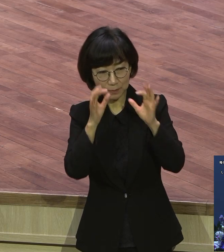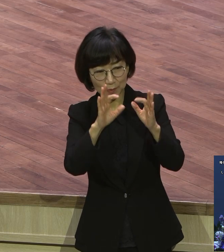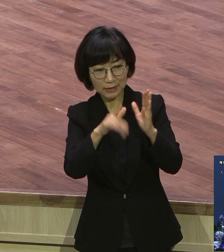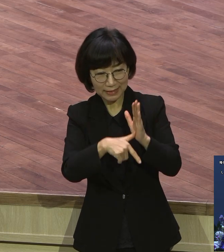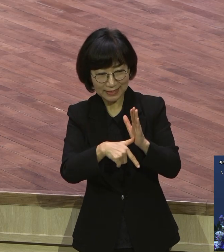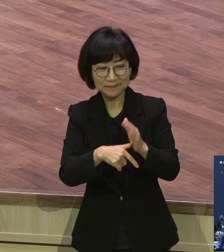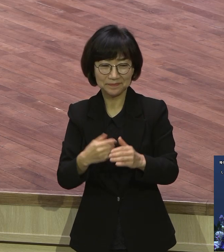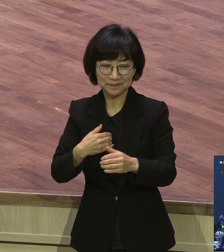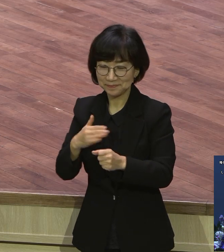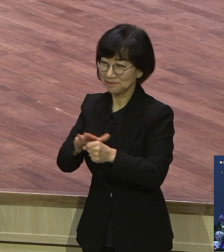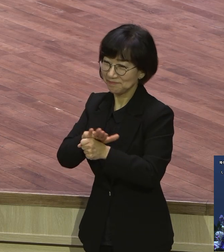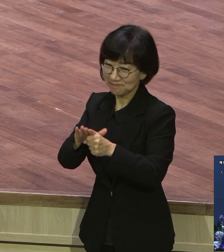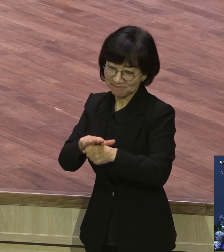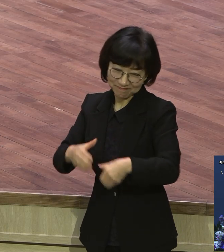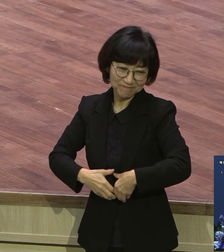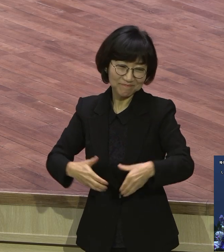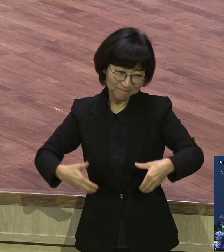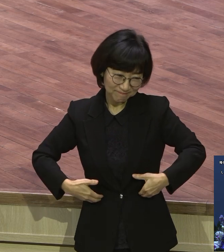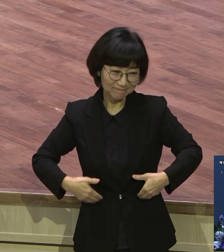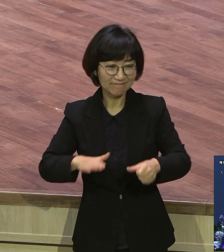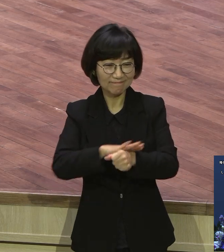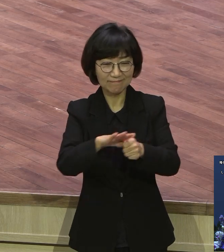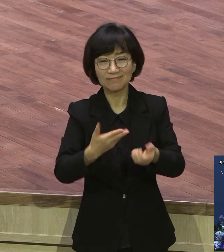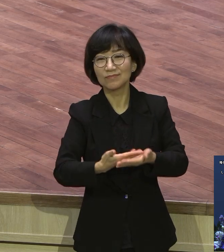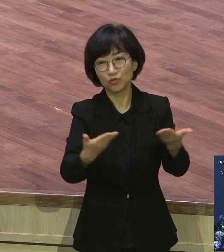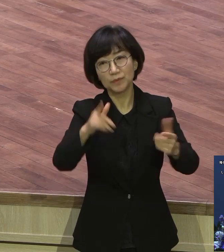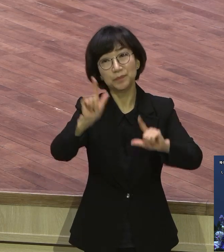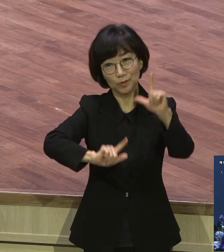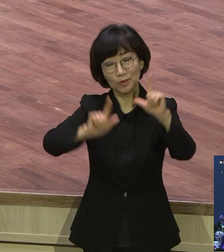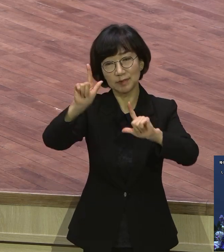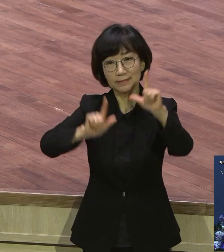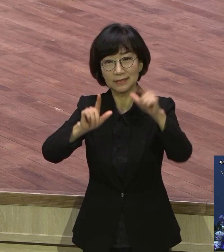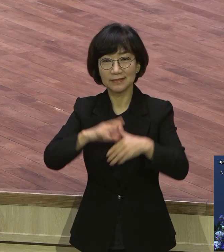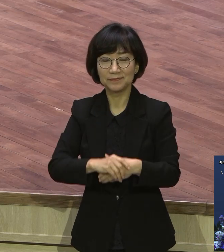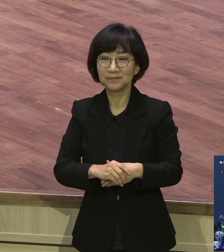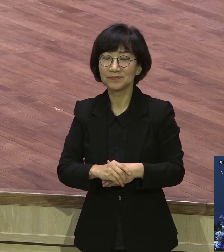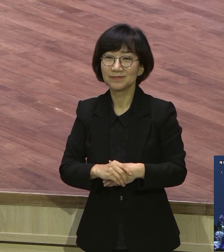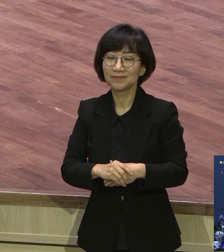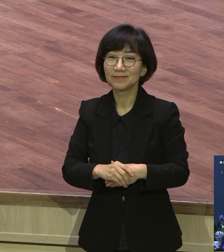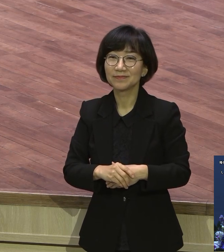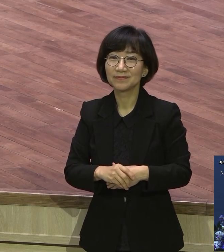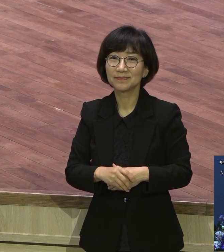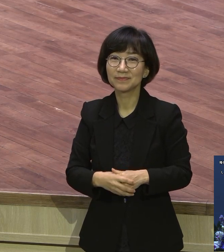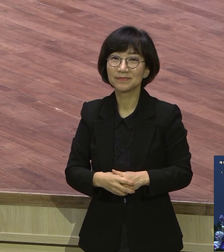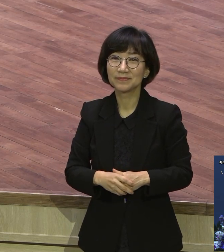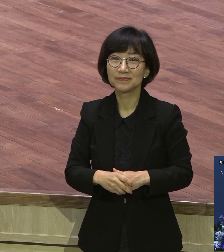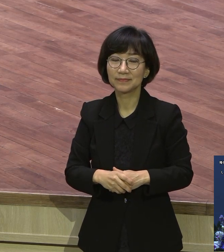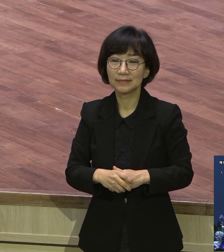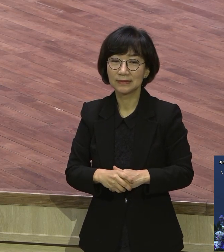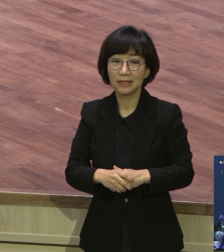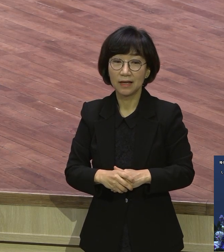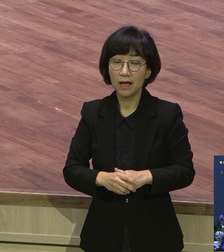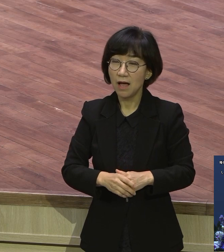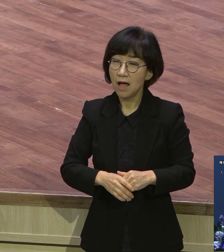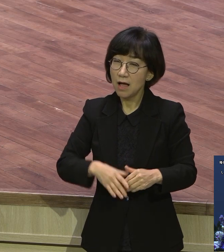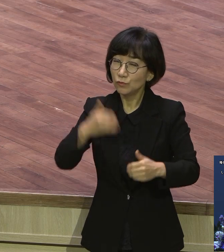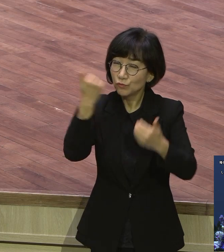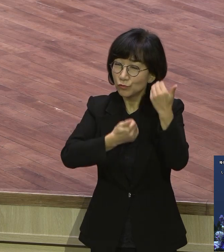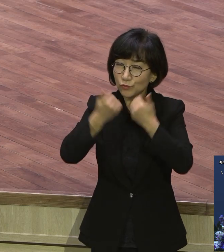사람이 사랑이 있어야 돼요 누구에게나 사랑을 줄 수 있는